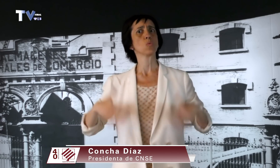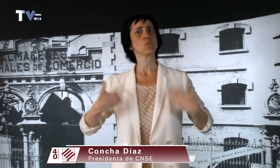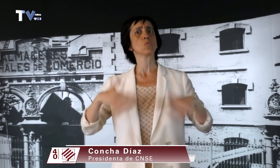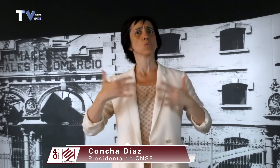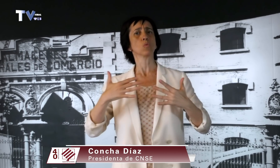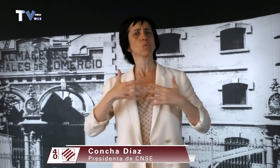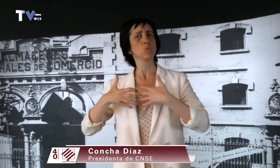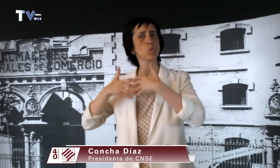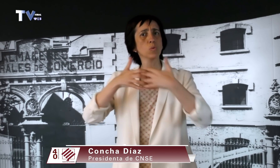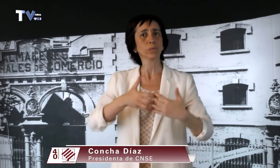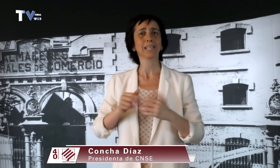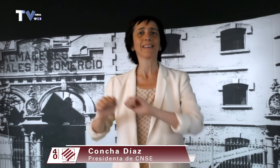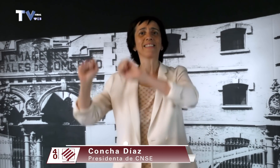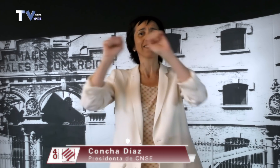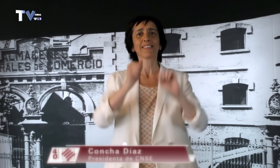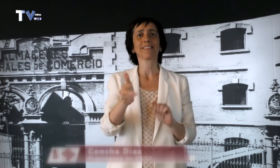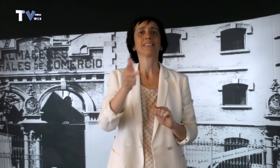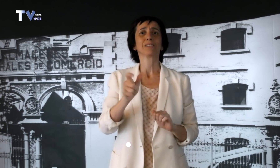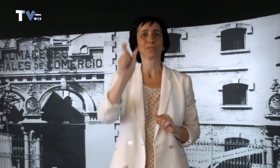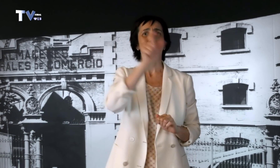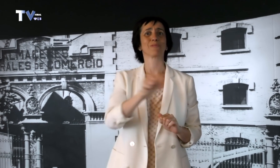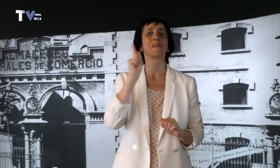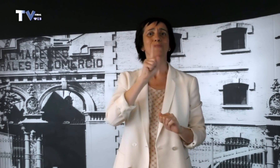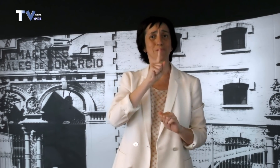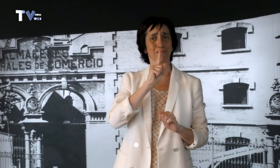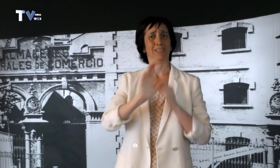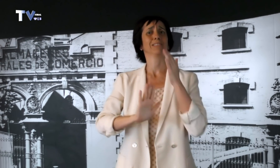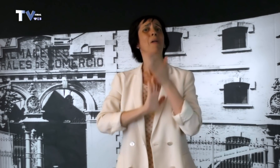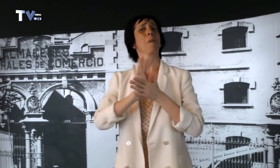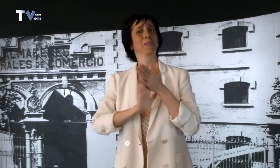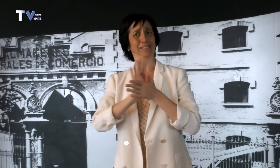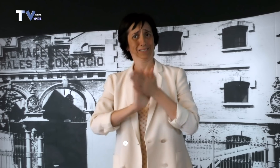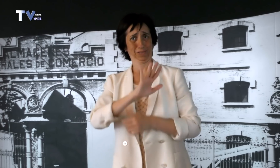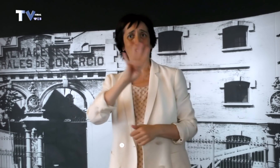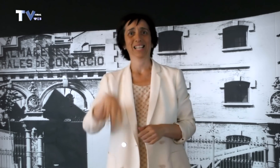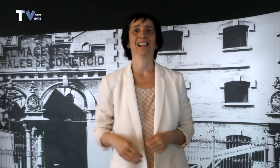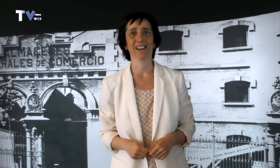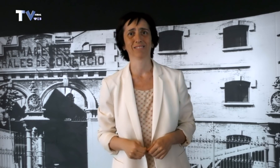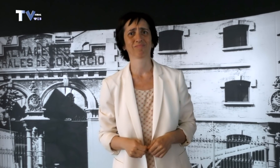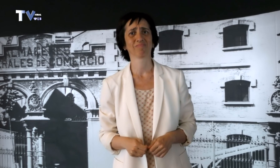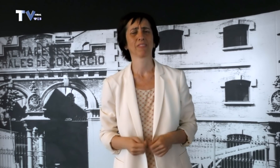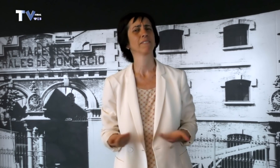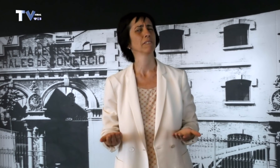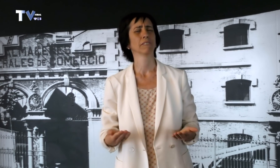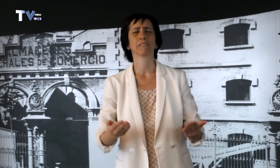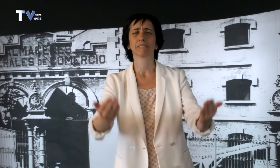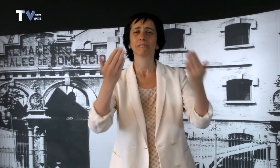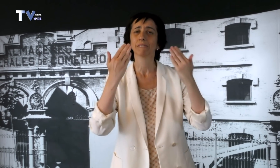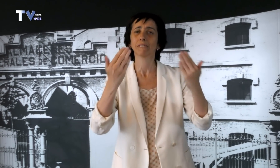d'història, fins ara que ha sigut anys de lluita, de defensa dels drets de les persones sordes i de la llengua de signes catalana. Una